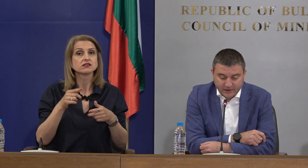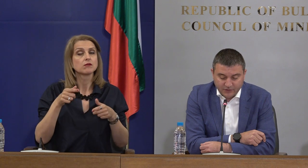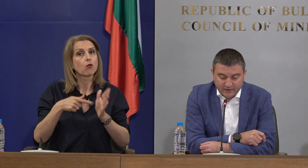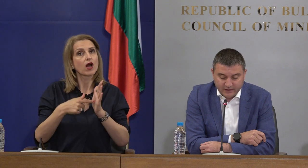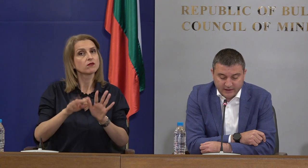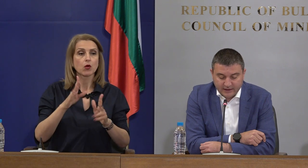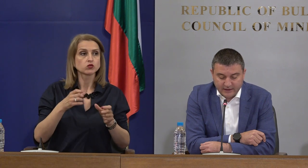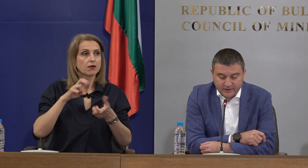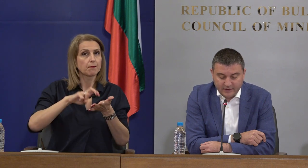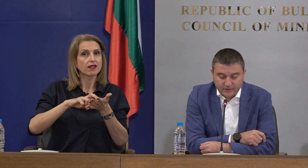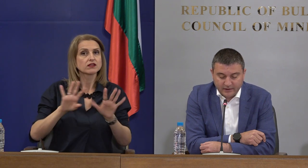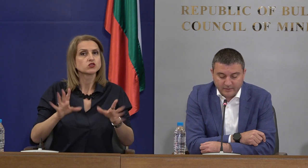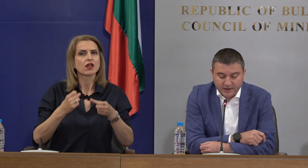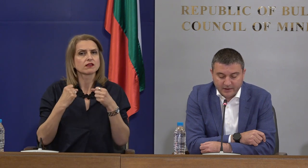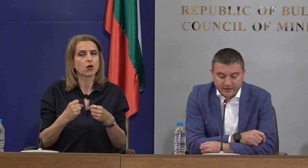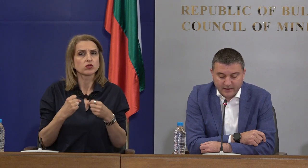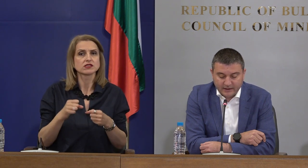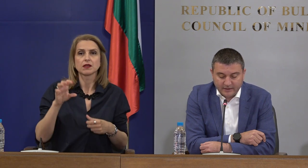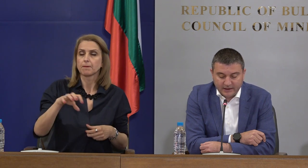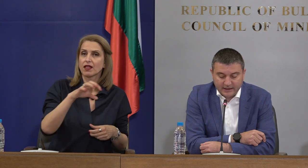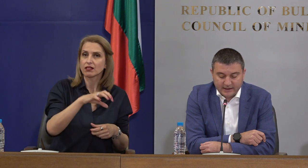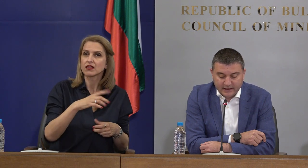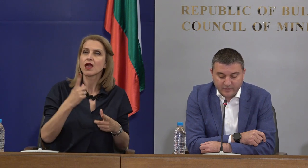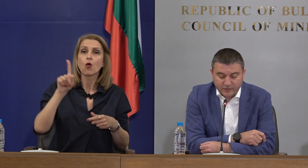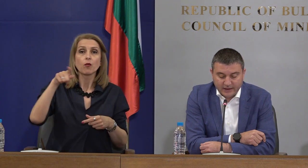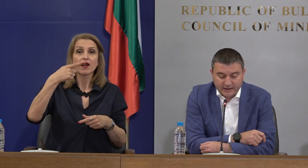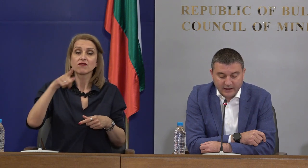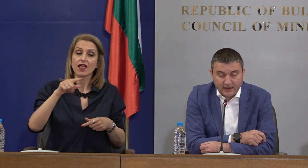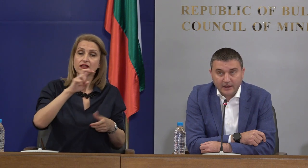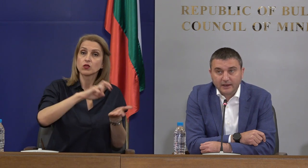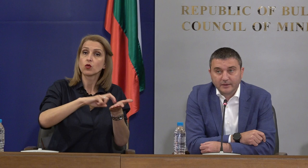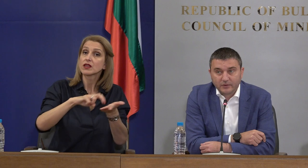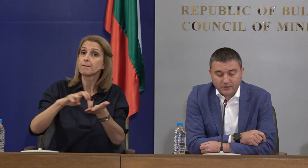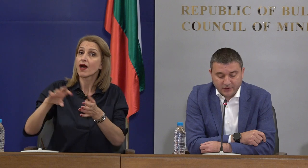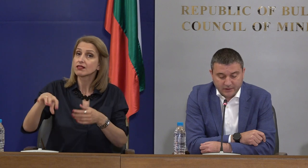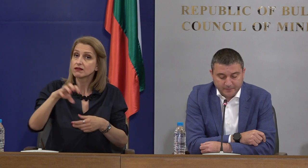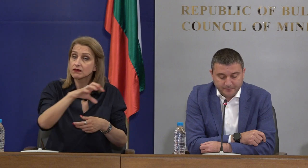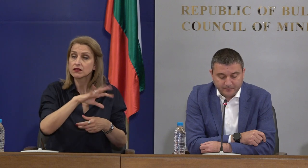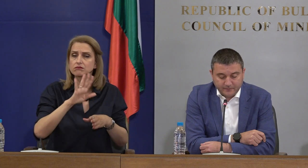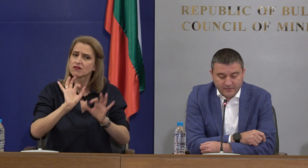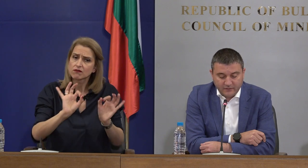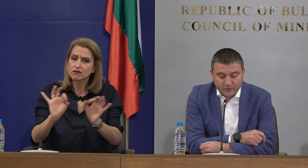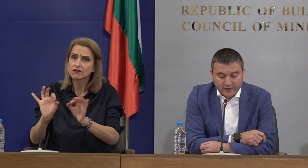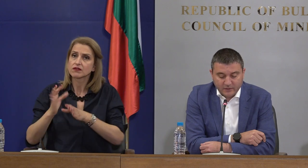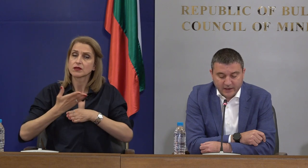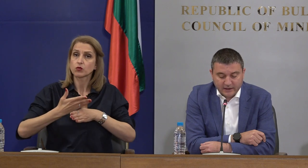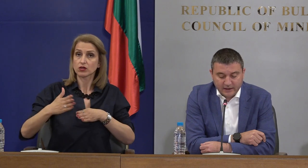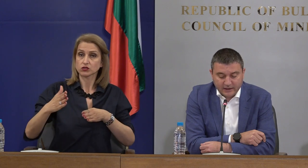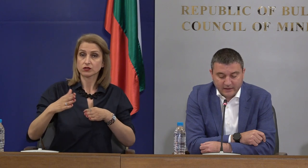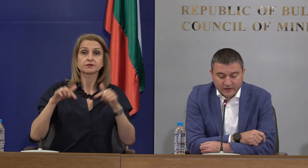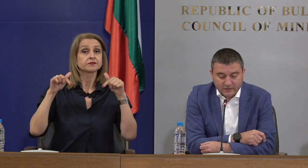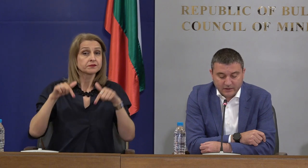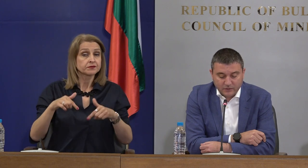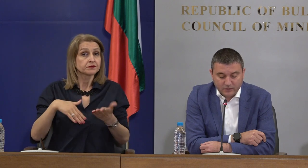сектора. Очакванията на инвеститорите и на менеджмента на банката емитент са тези процеси да продължат. Това поставя оценката